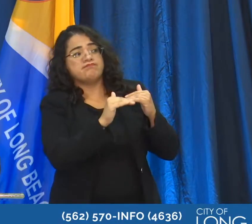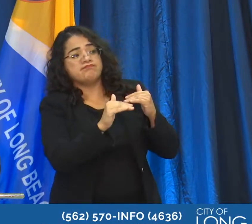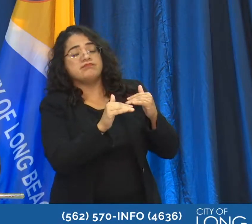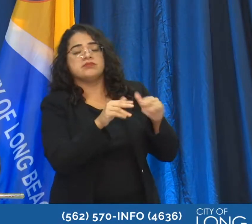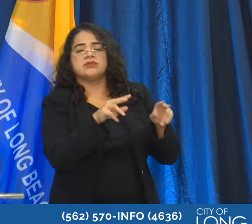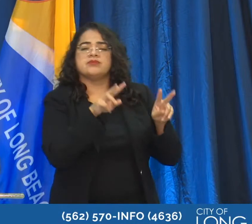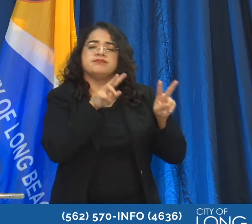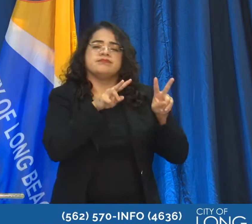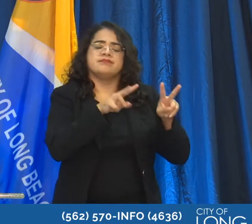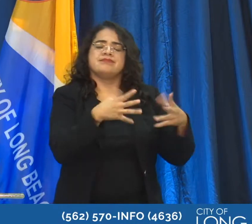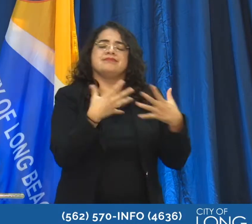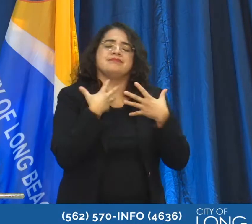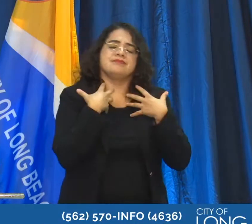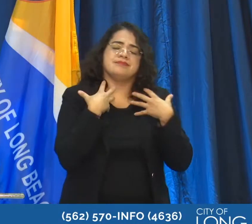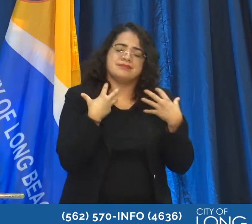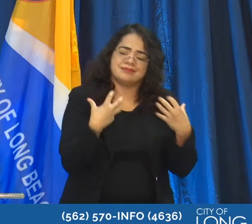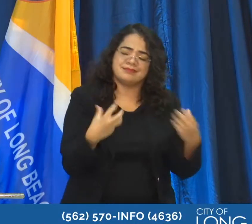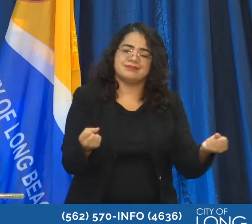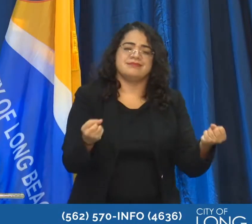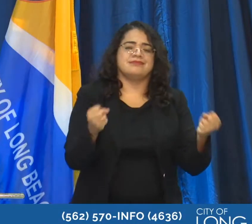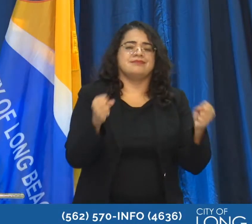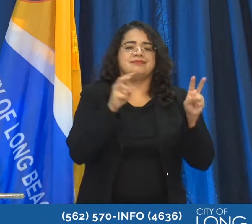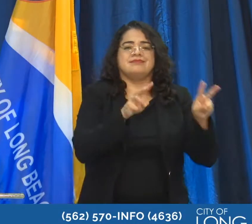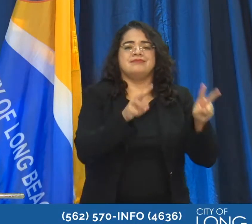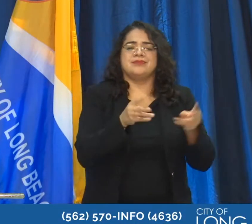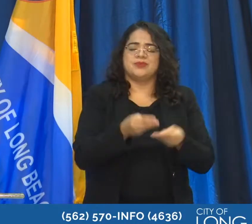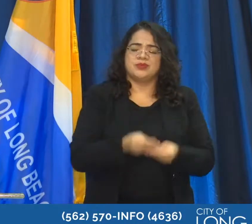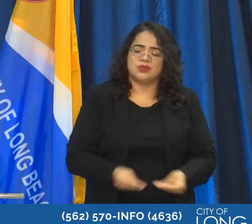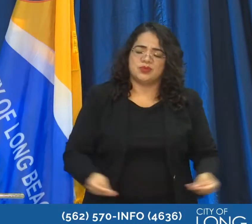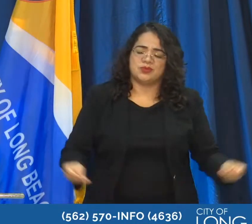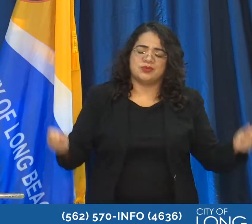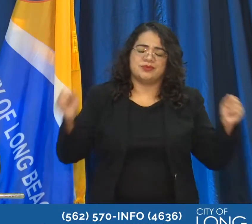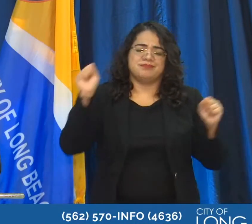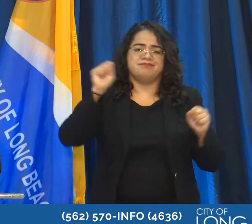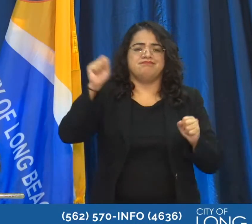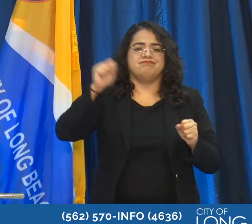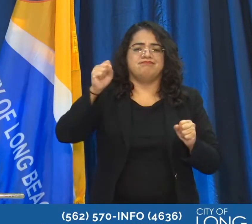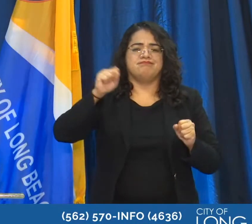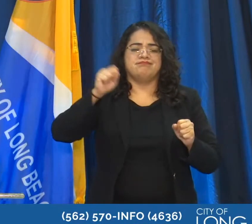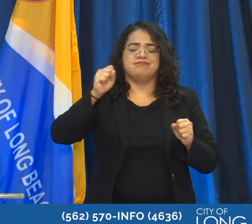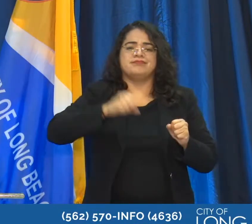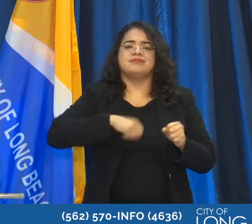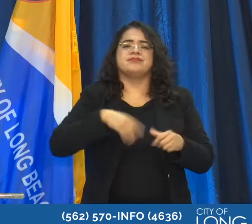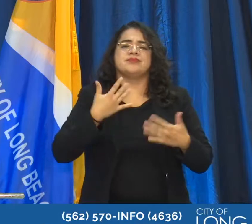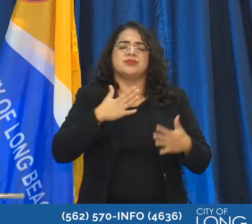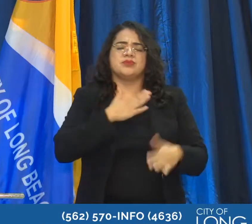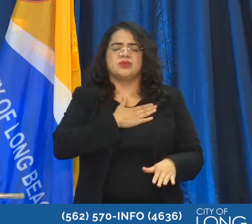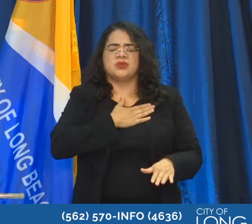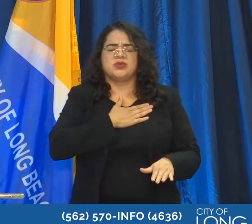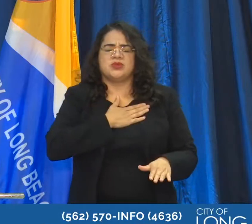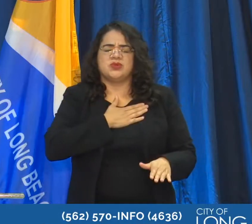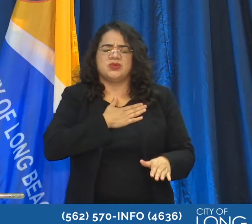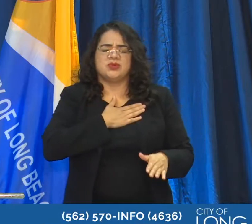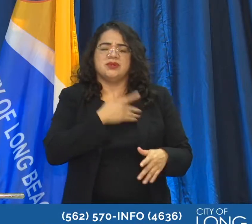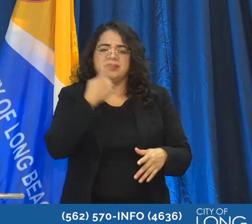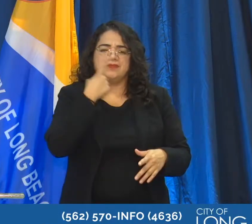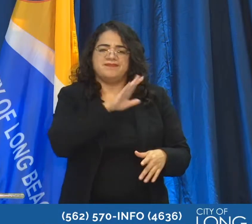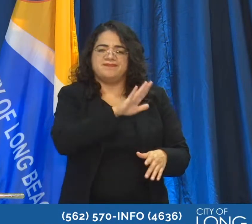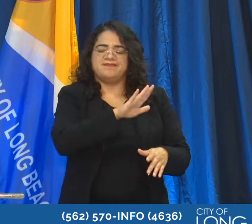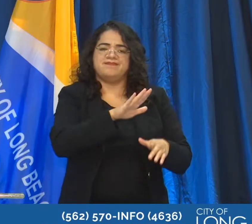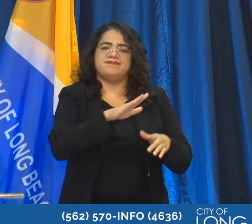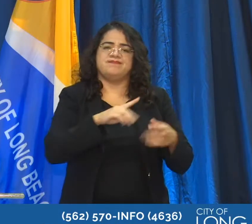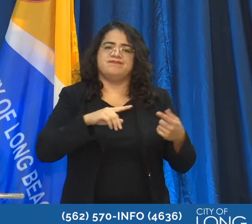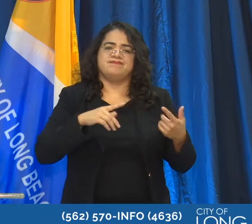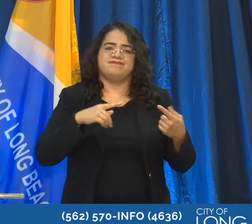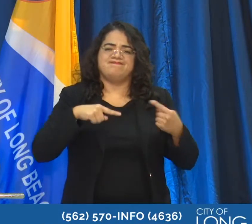y apreciamos mucho la heroica atención que están recibiendo este momento en el hospital. Comparto esta noticia como una